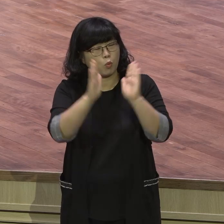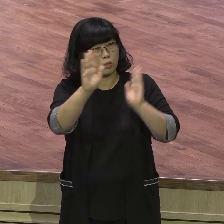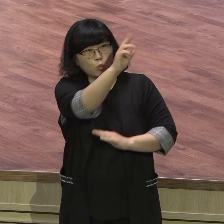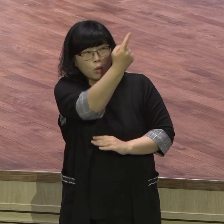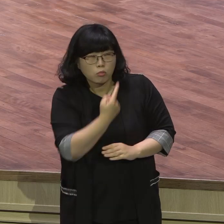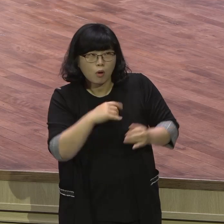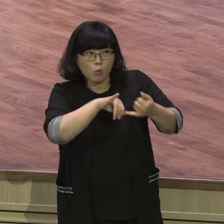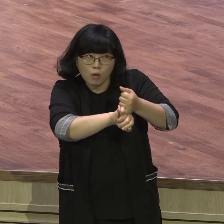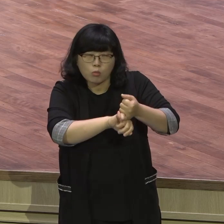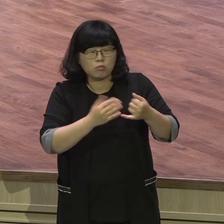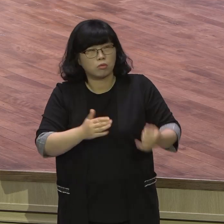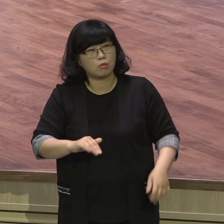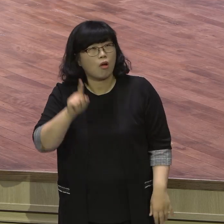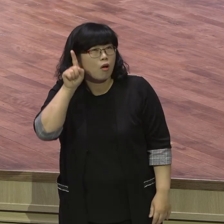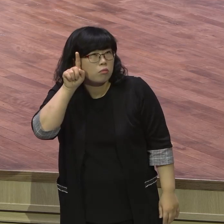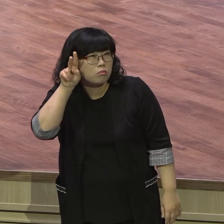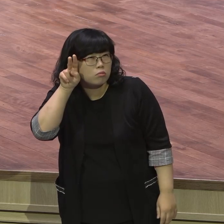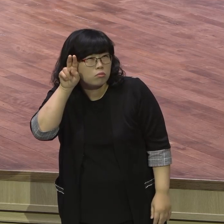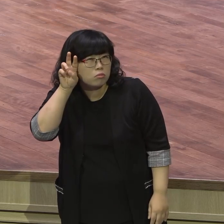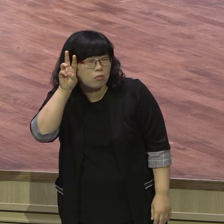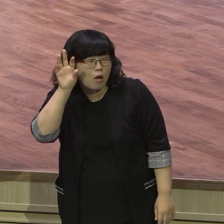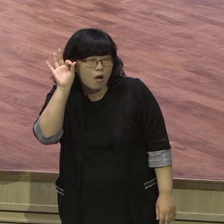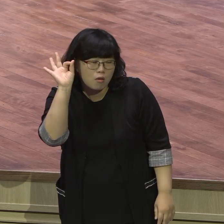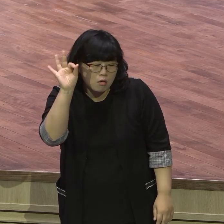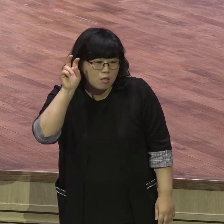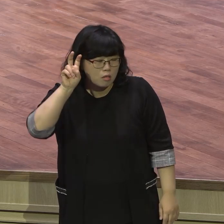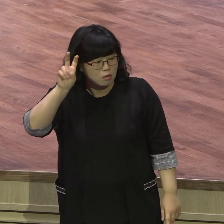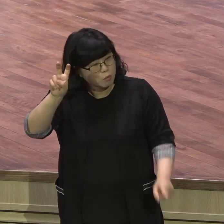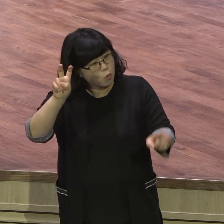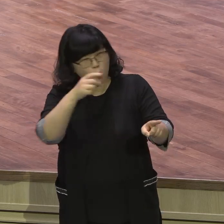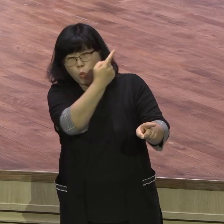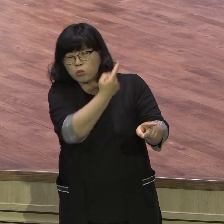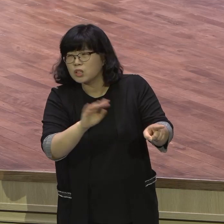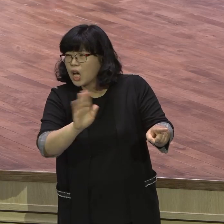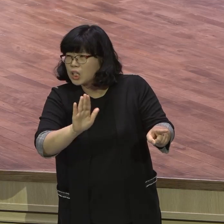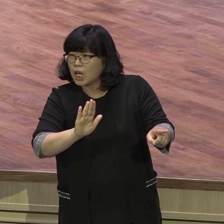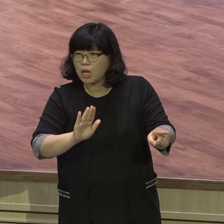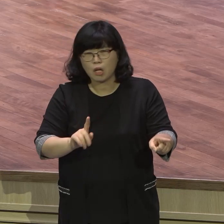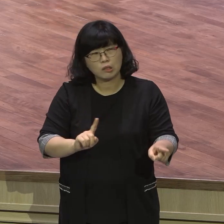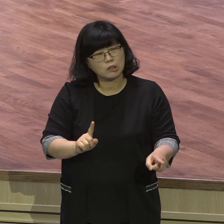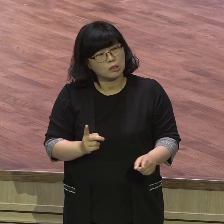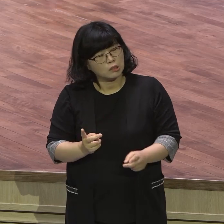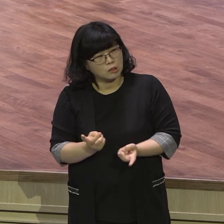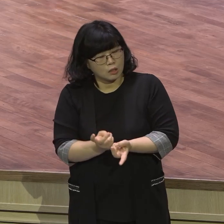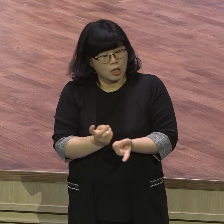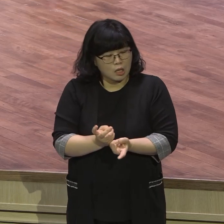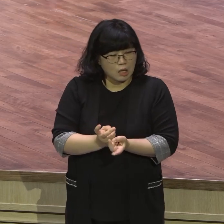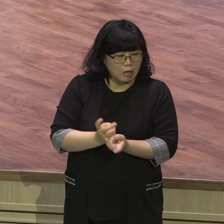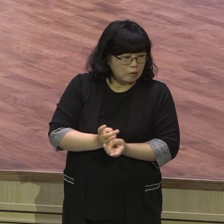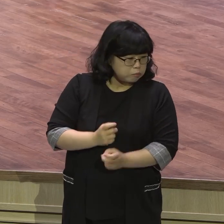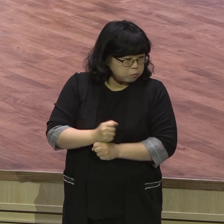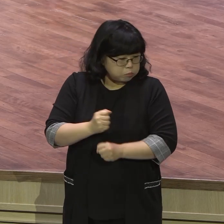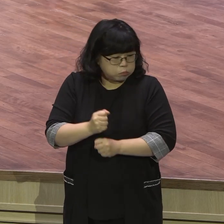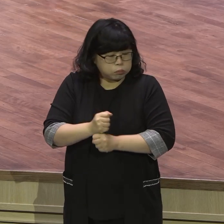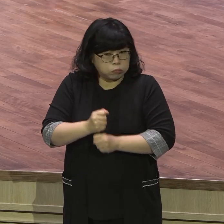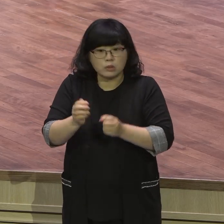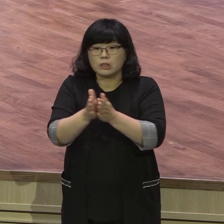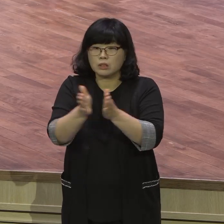조급증이 났습니다. 이 조급증이 도진 겁니다. 결과적으로 하나님이